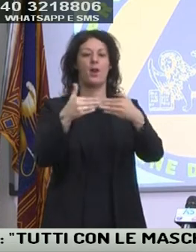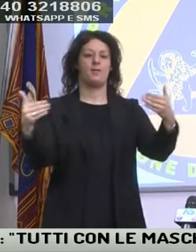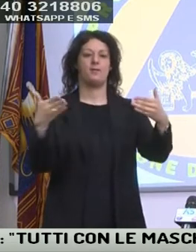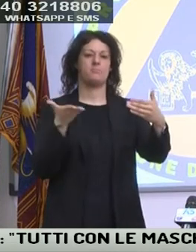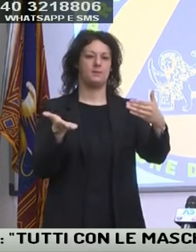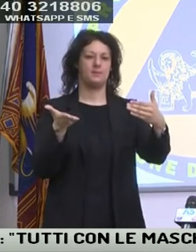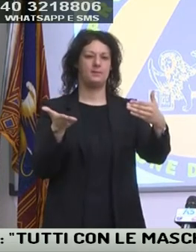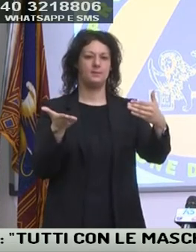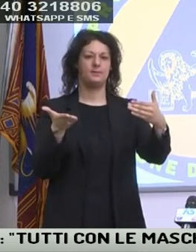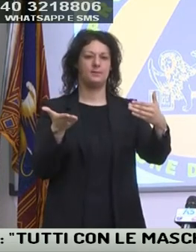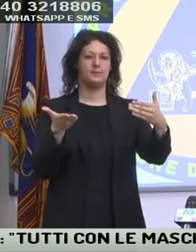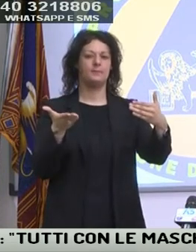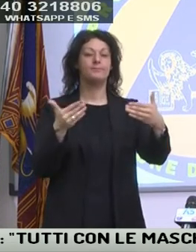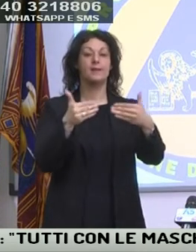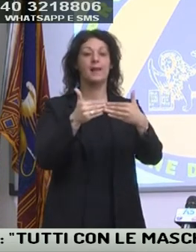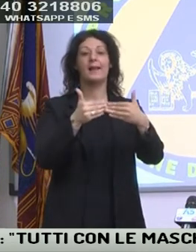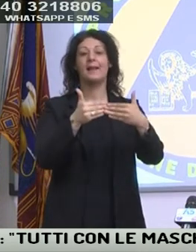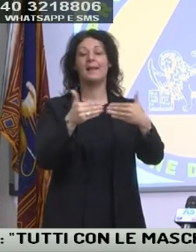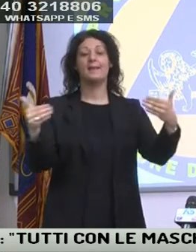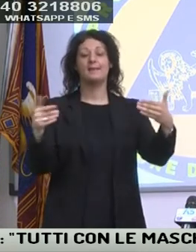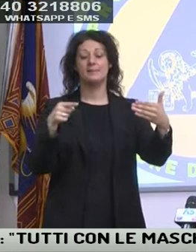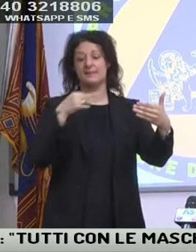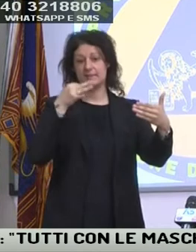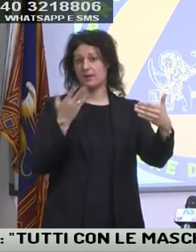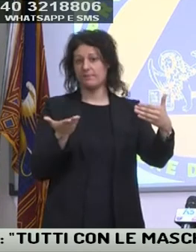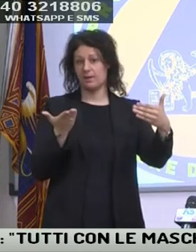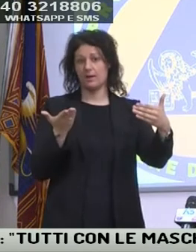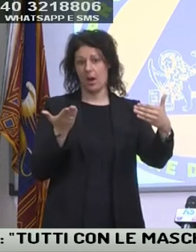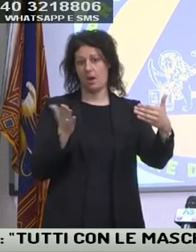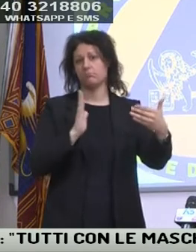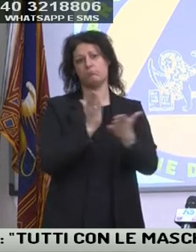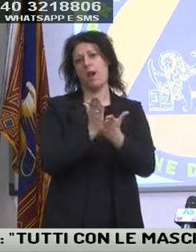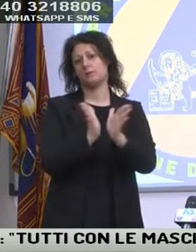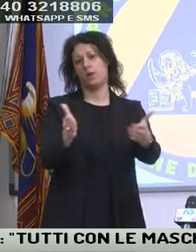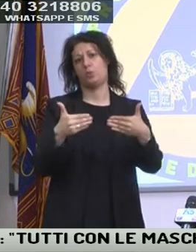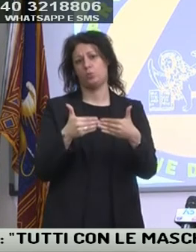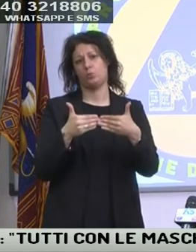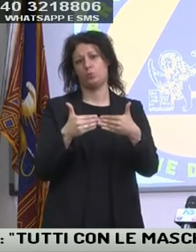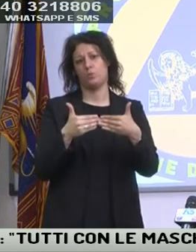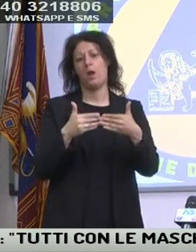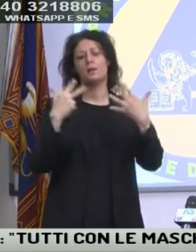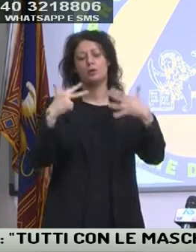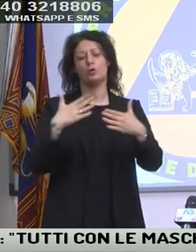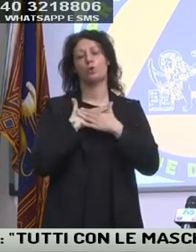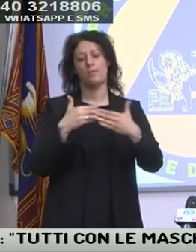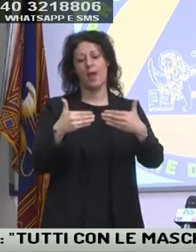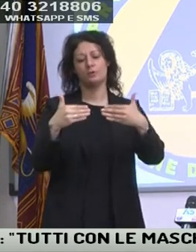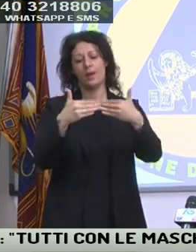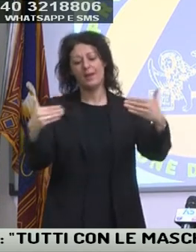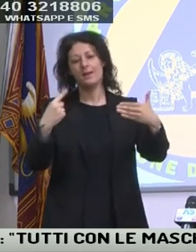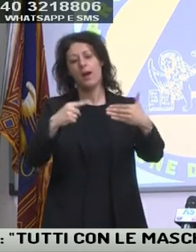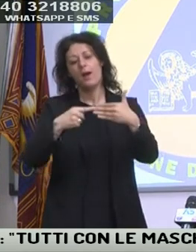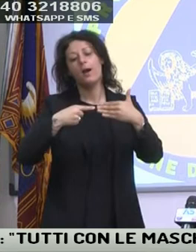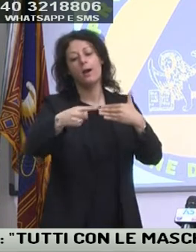come negativo, la morte della chiusura è l'inizio di un nuovo corso in quel senso.